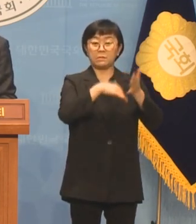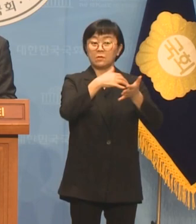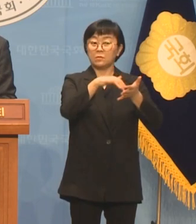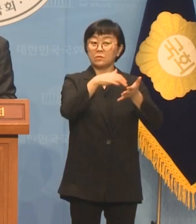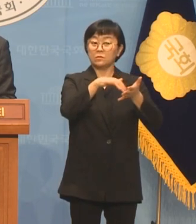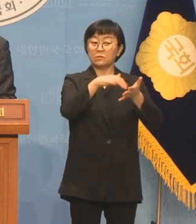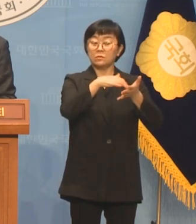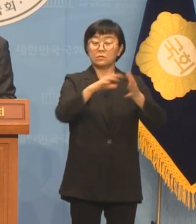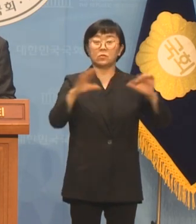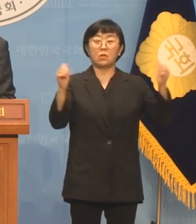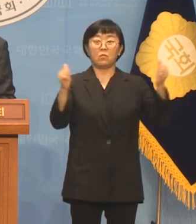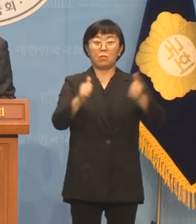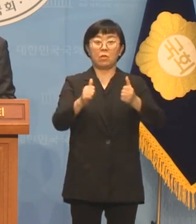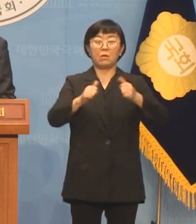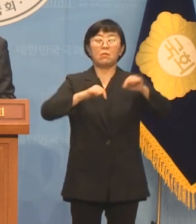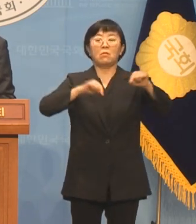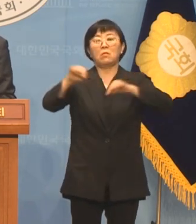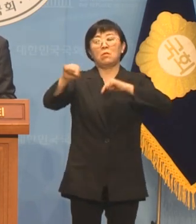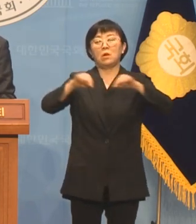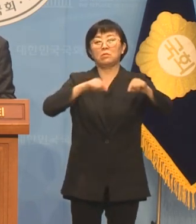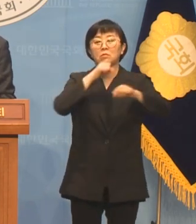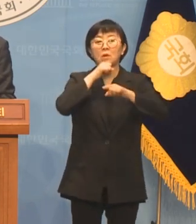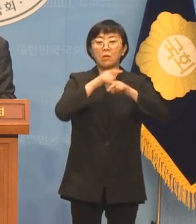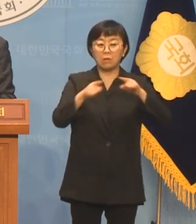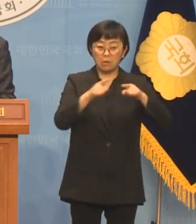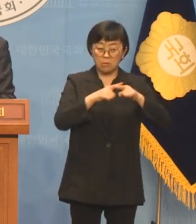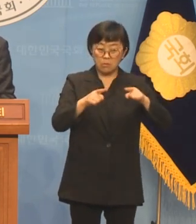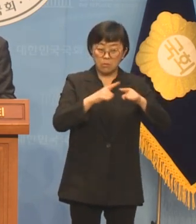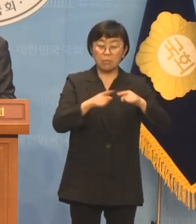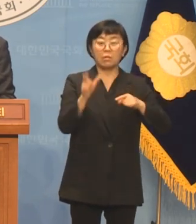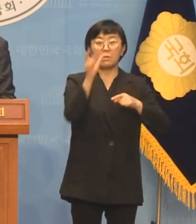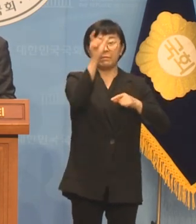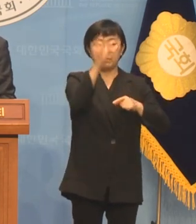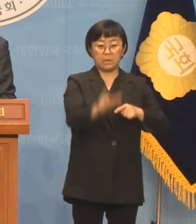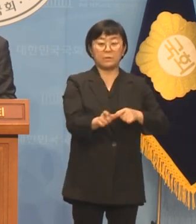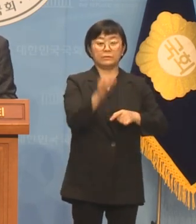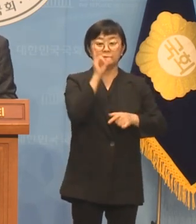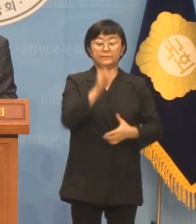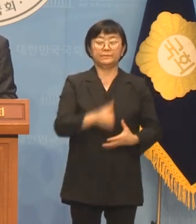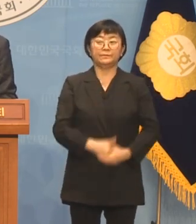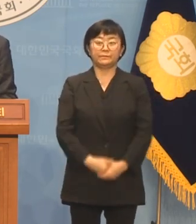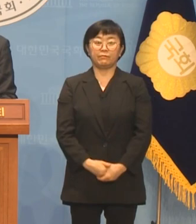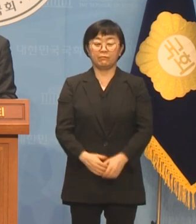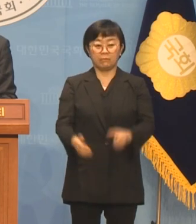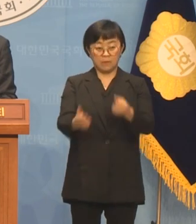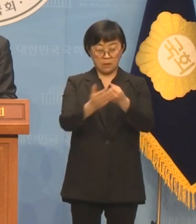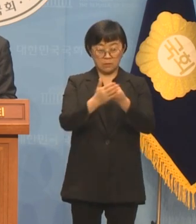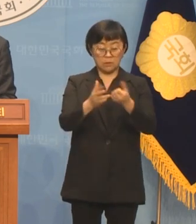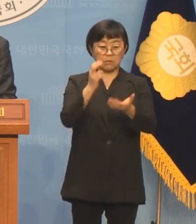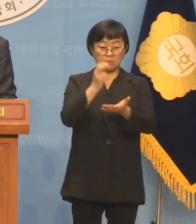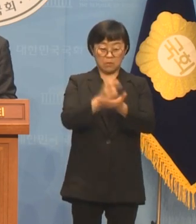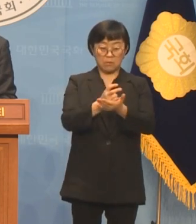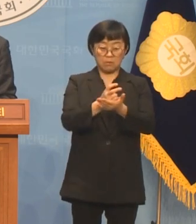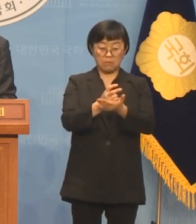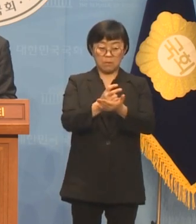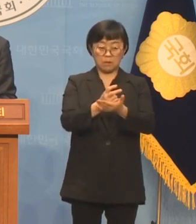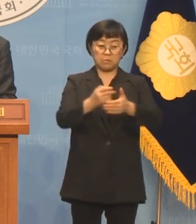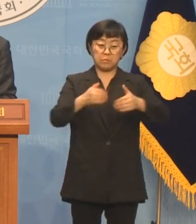건수를 의원의 의정활동 평가 항목으로 삼고 있습니다. 그러다 보니 법안의